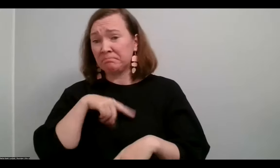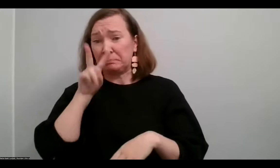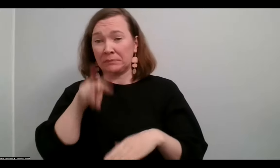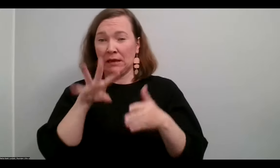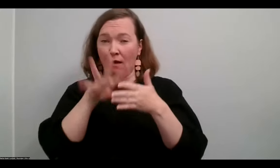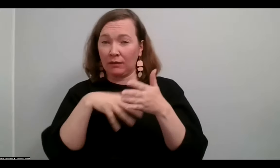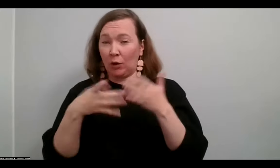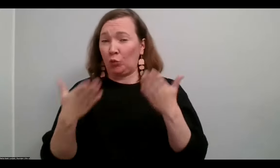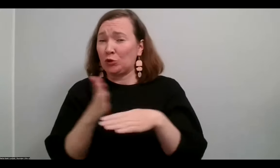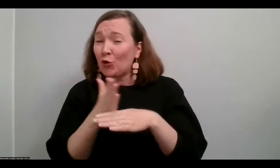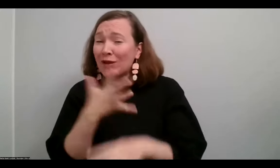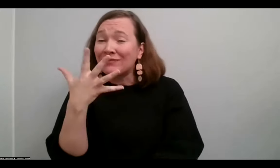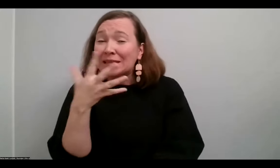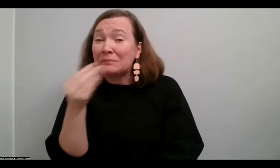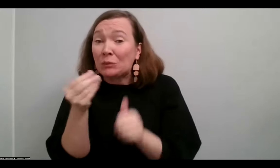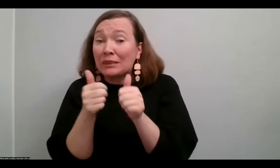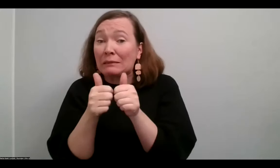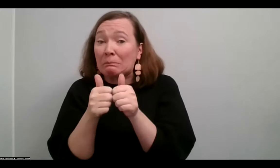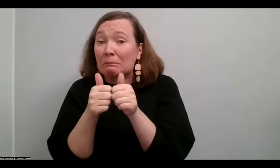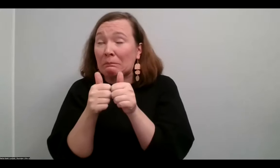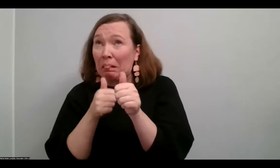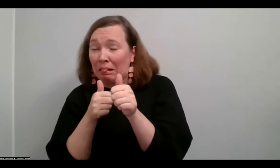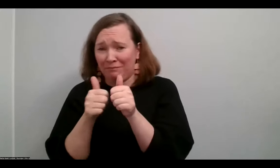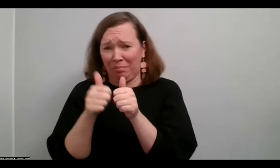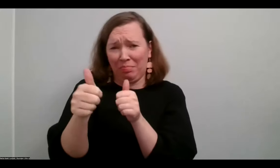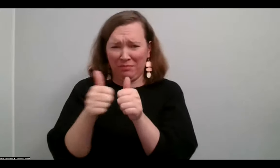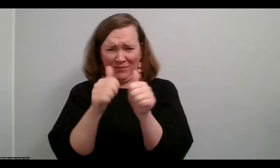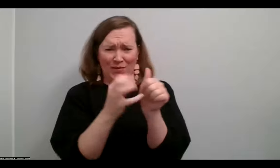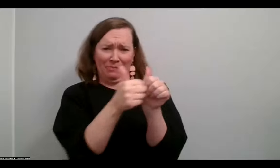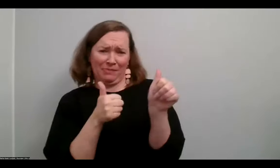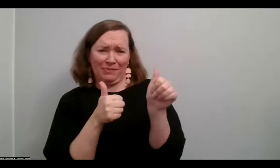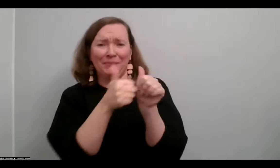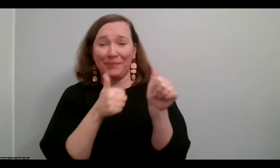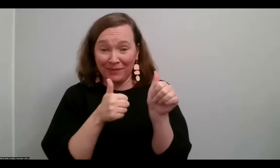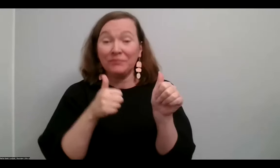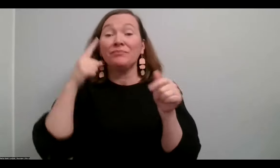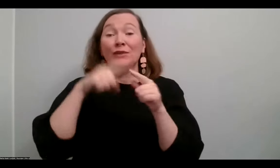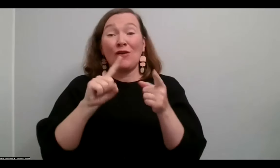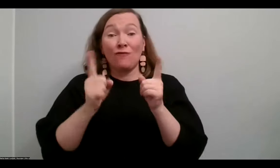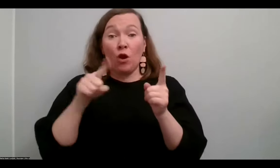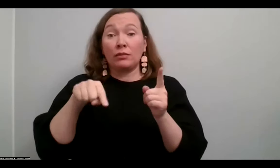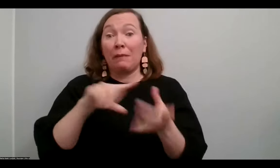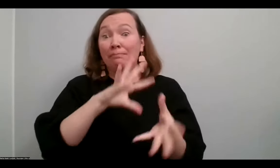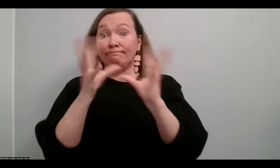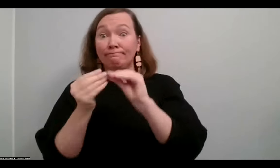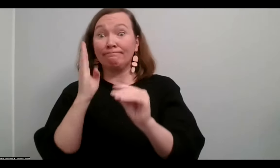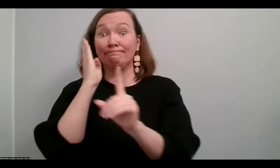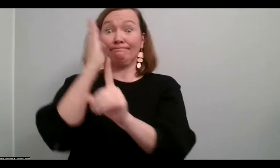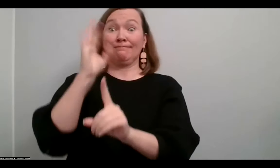meillä olisi nyt tässä pieni tauko. Aikataulu on tässä kohtaa jo hieman perässä,